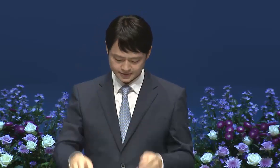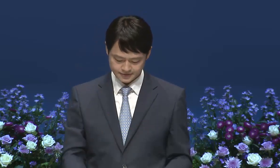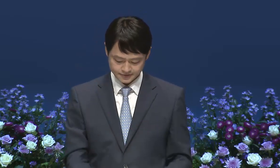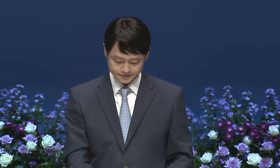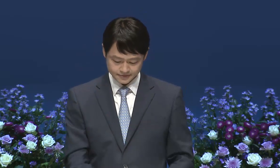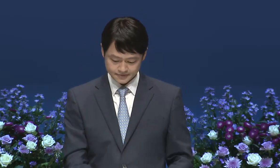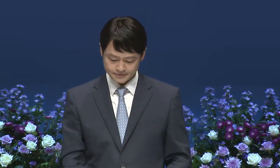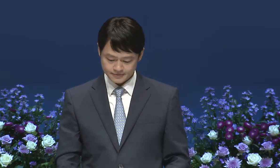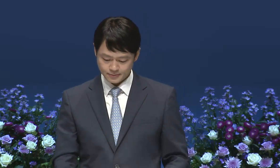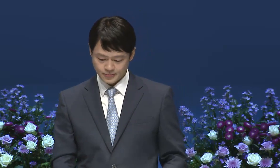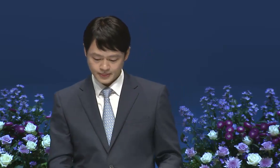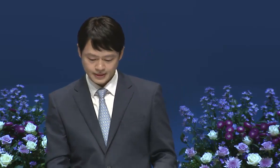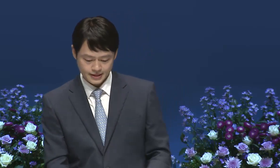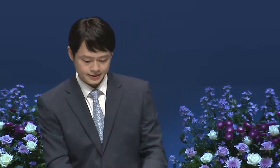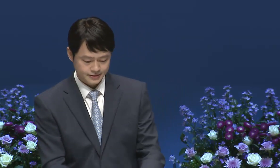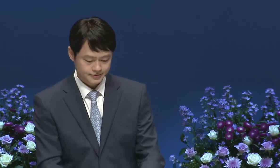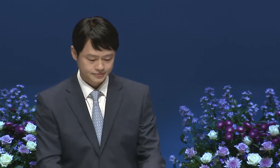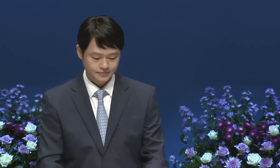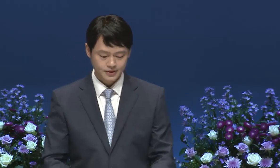온전히 들어가길 원합니다.